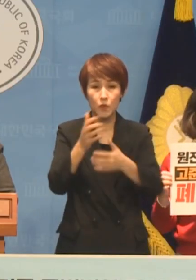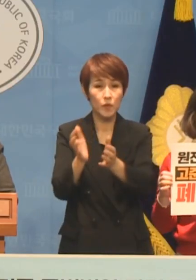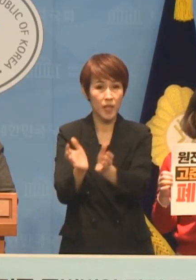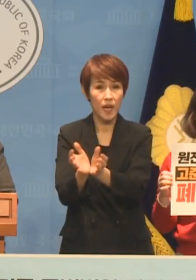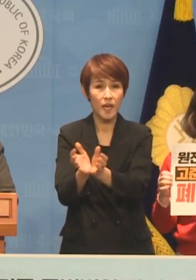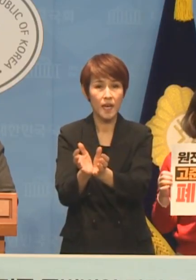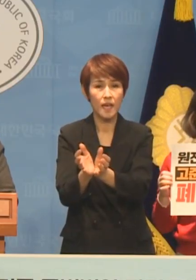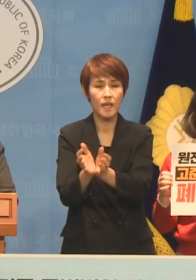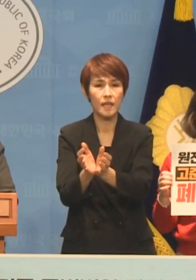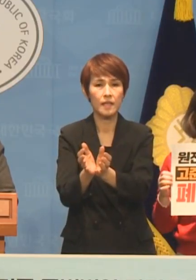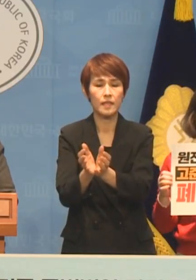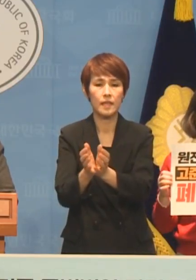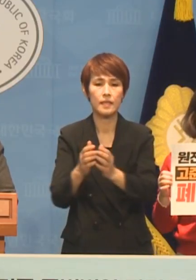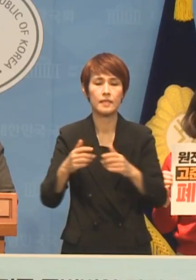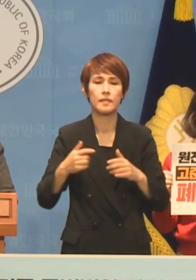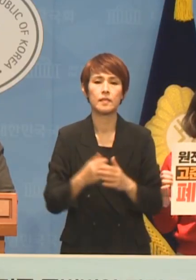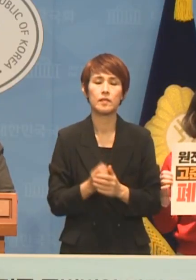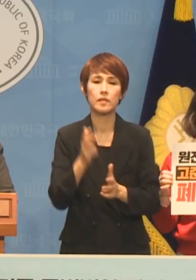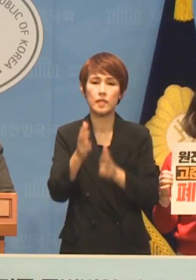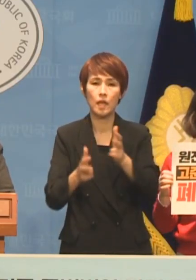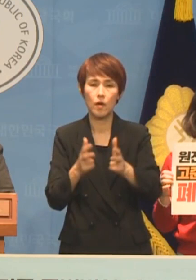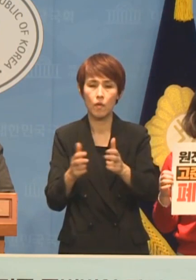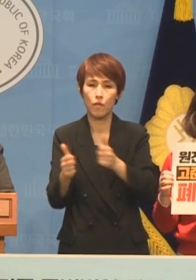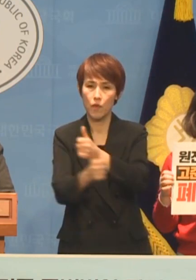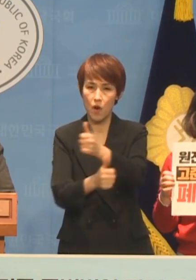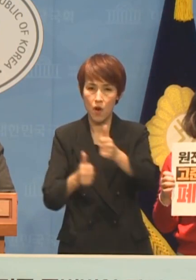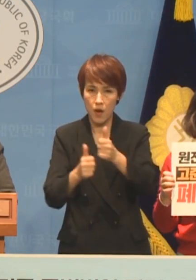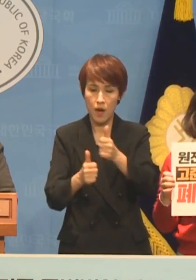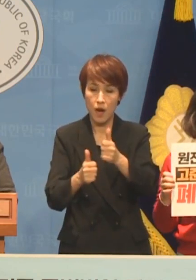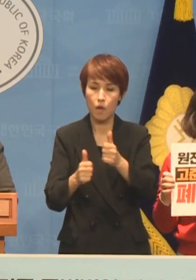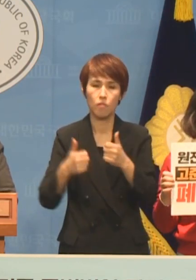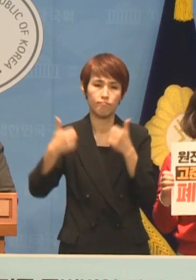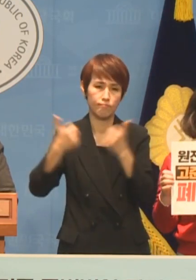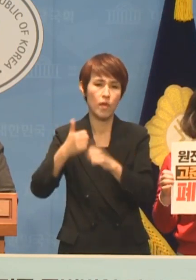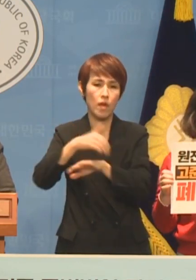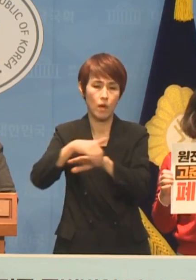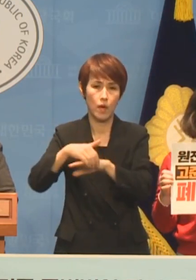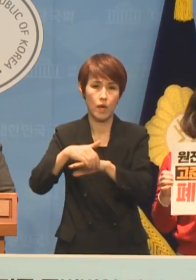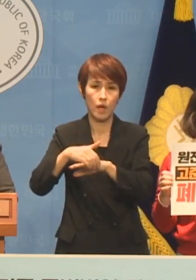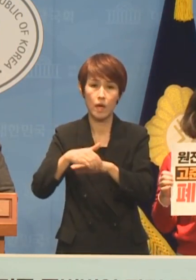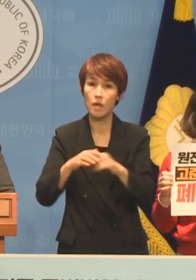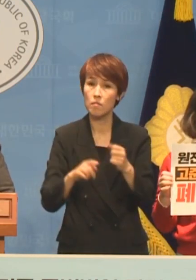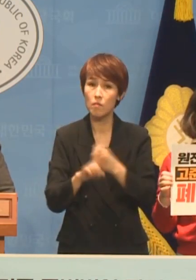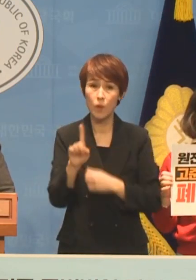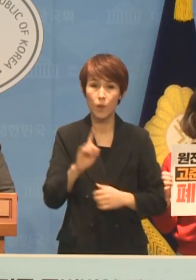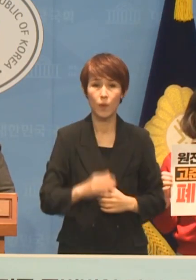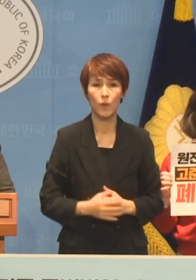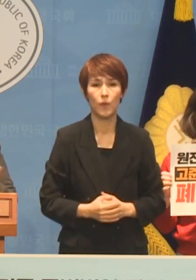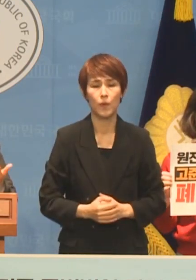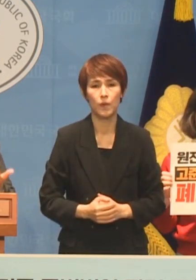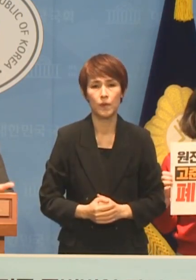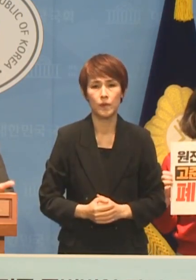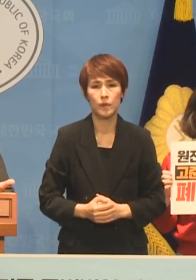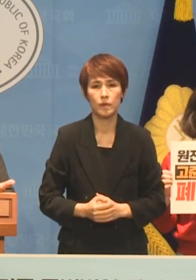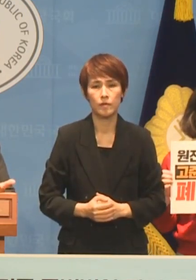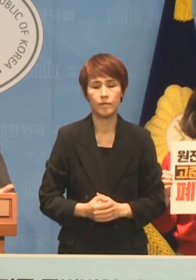더불어민주당의 산자희 의원님들하고 지금 면담이 몇 개 잡혀 있습니다. 이것은 무슨 뜻인가 하면 지금